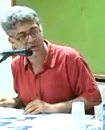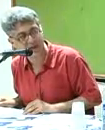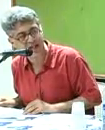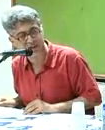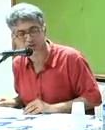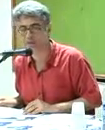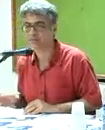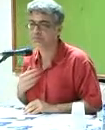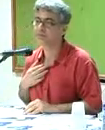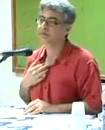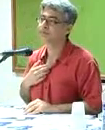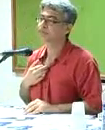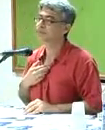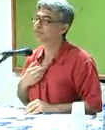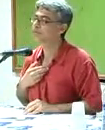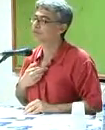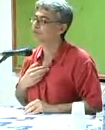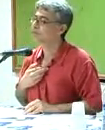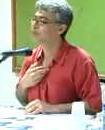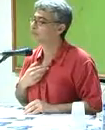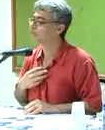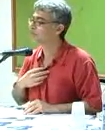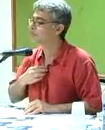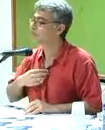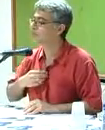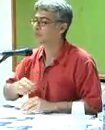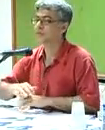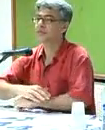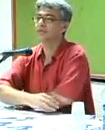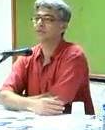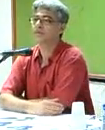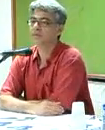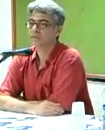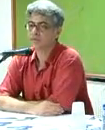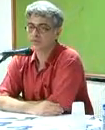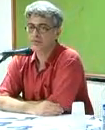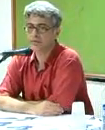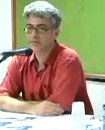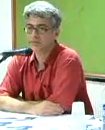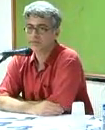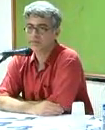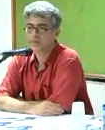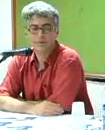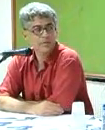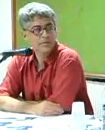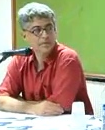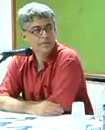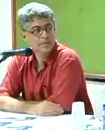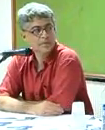10% रिडक्शन मतलब रिलैक्सेशन है मार्क्स में, बाकी सब लोगों के लिए 50% है, उनके 40% है,